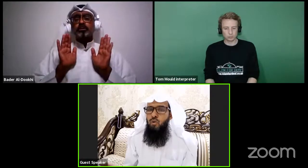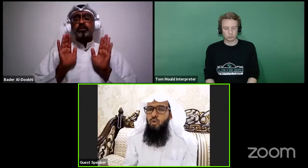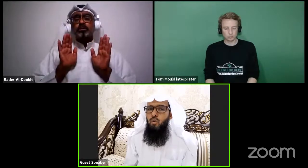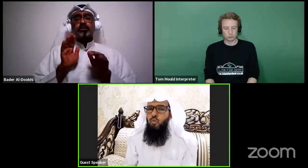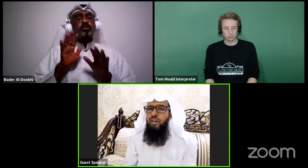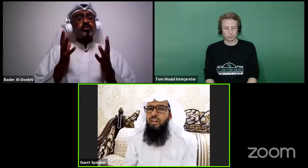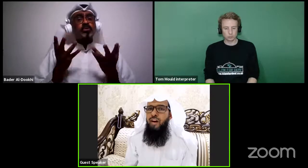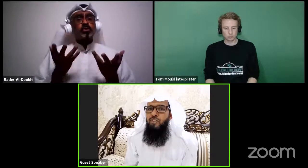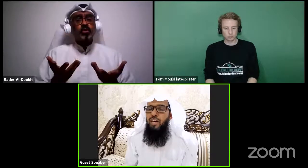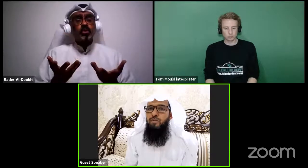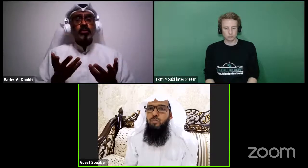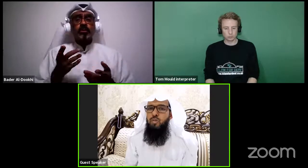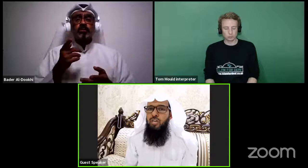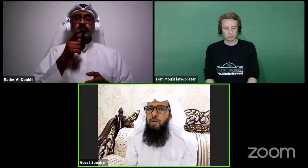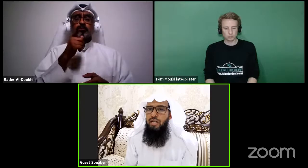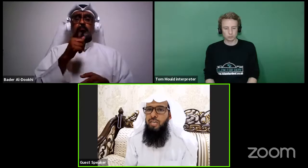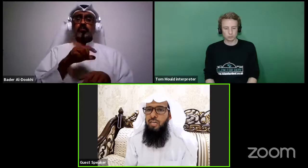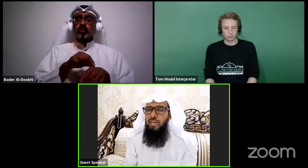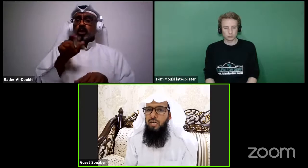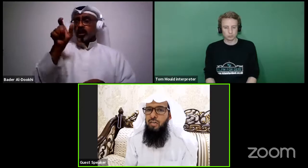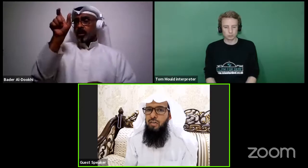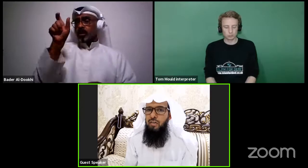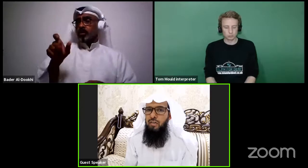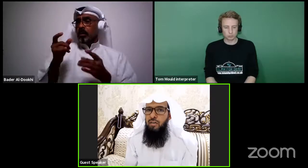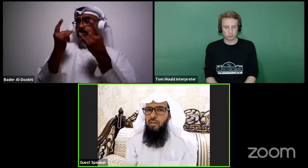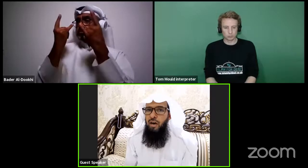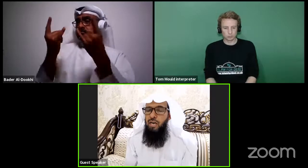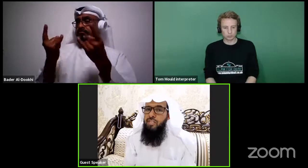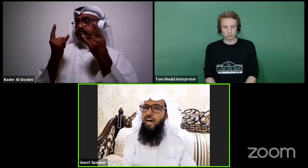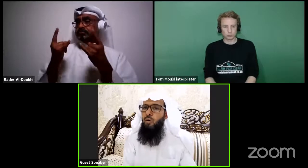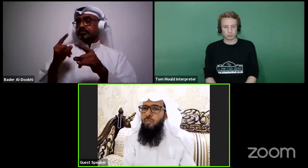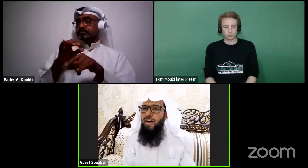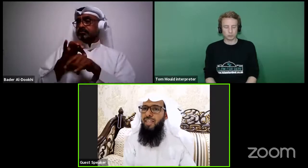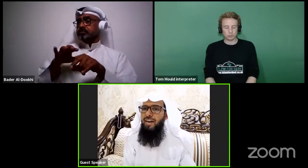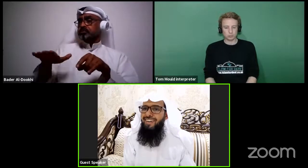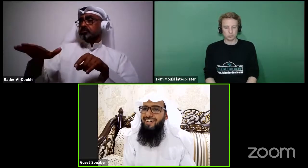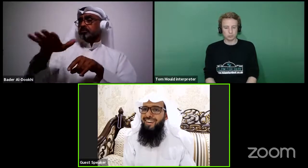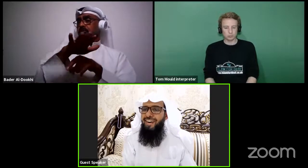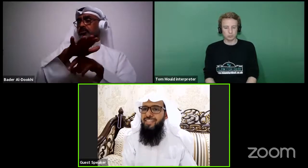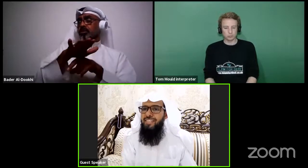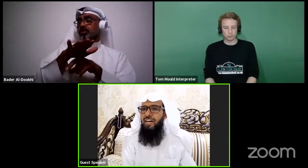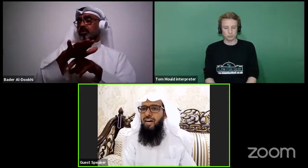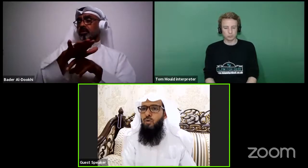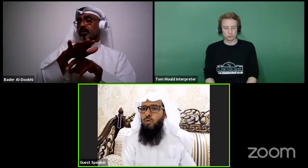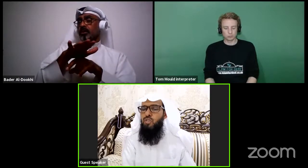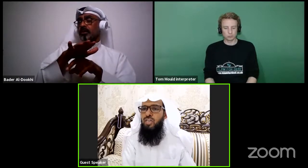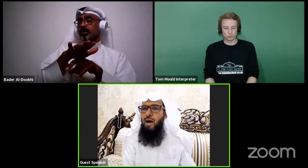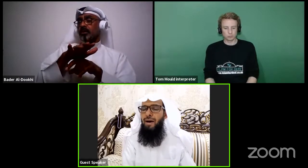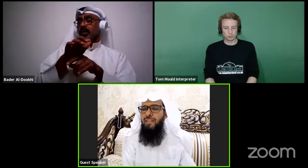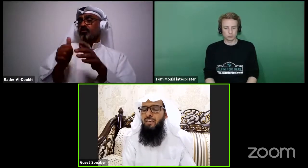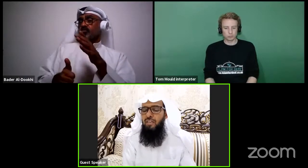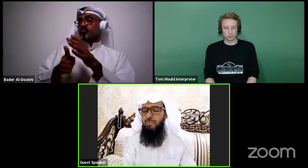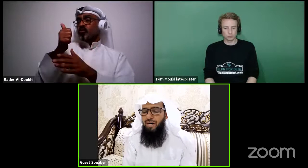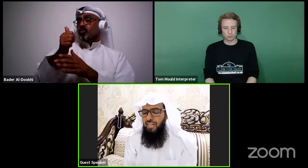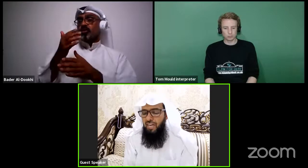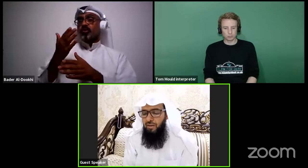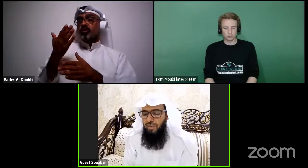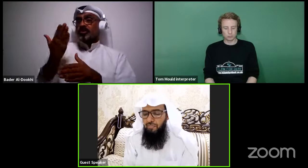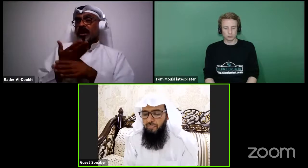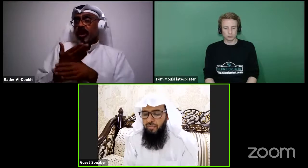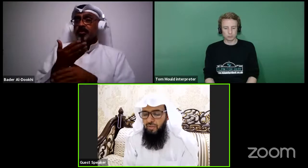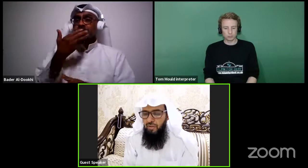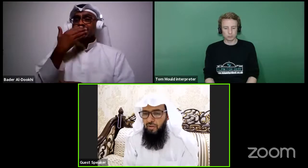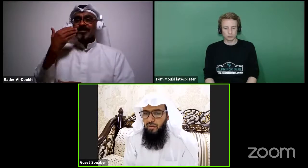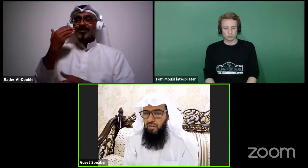يكون عضوا نافعا في مجتمعه. أصلحه ماذا؟ أصلحه الصيام، هذه العبادة